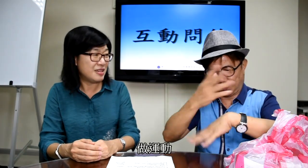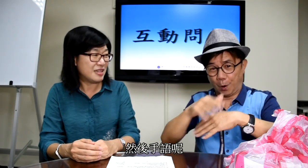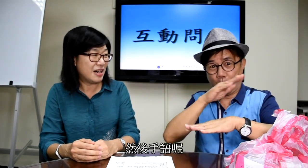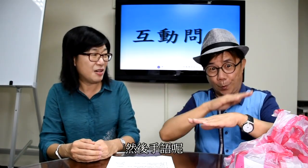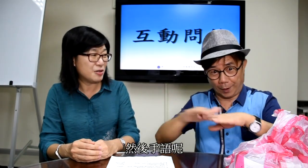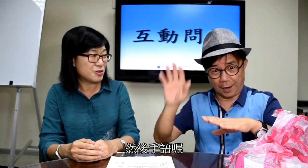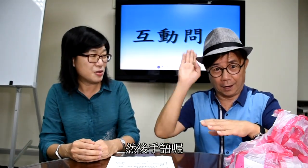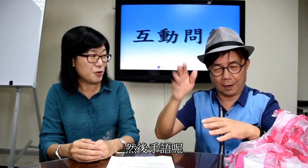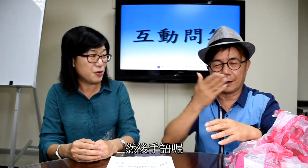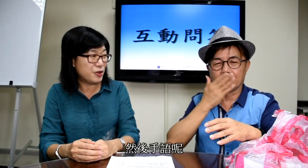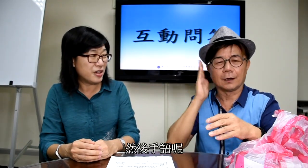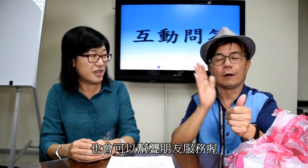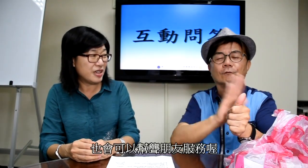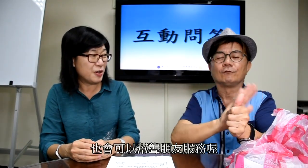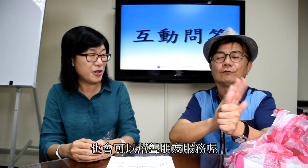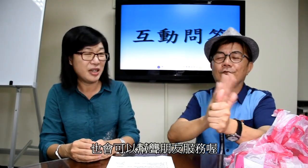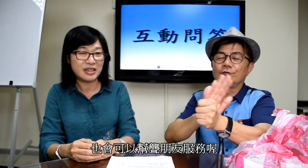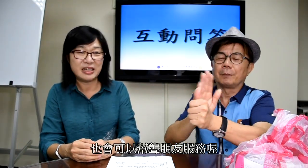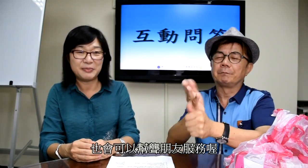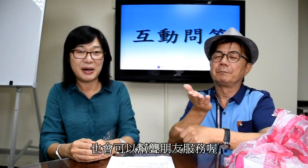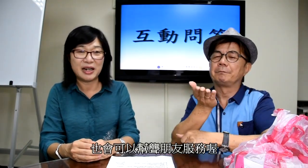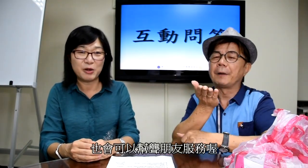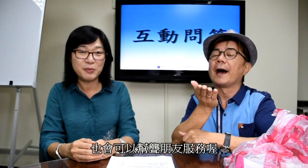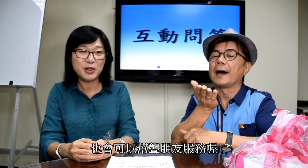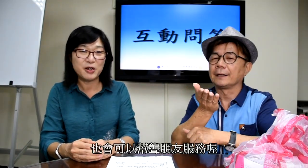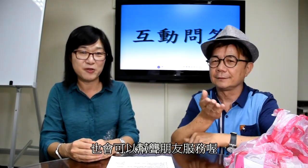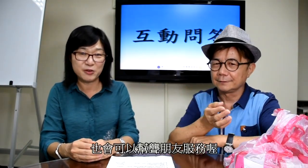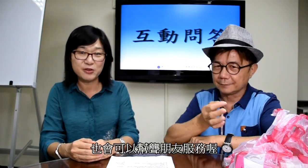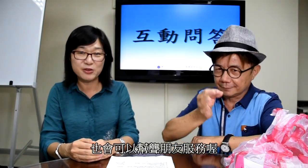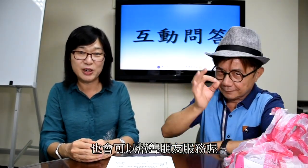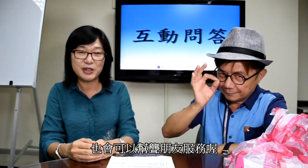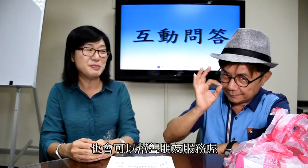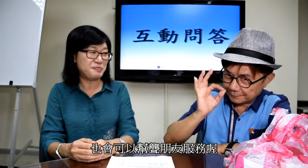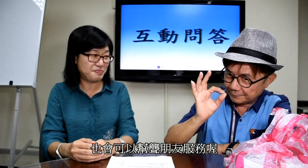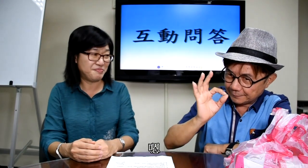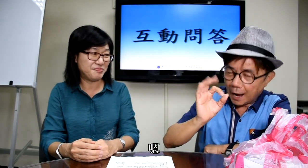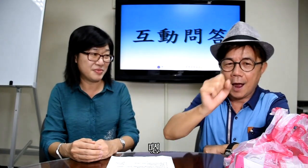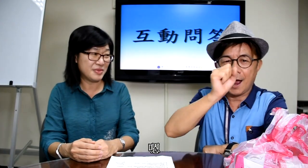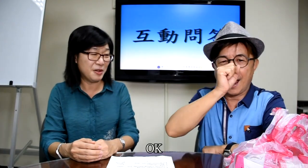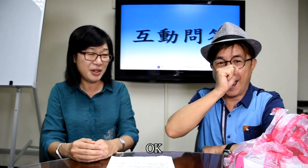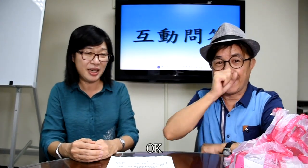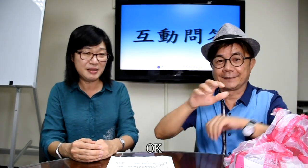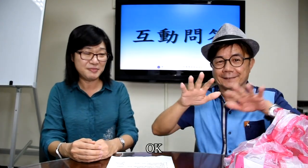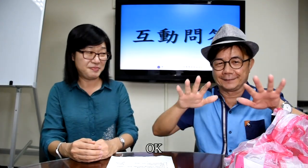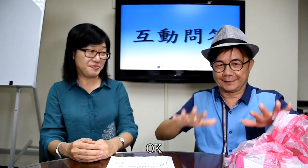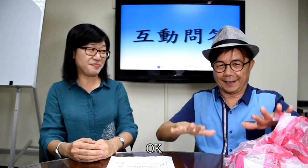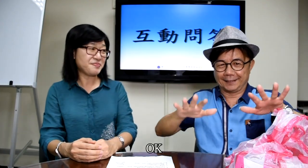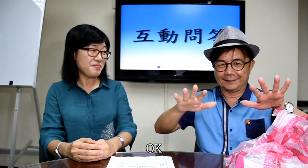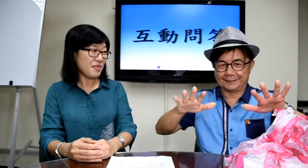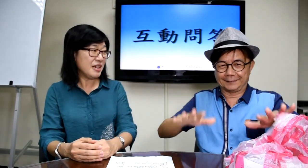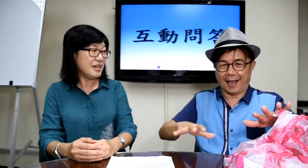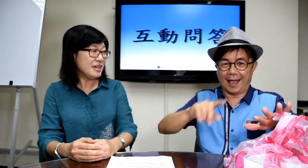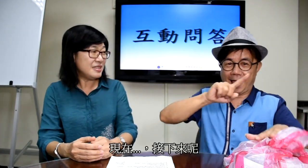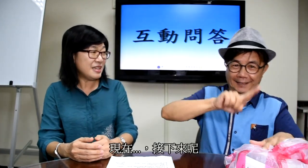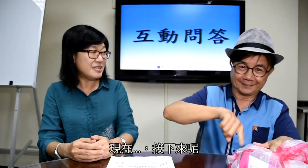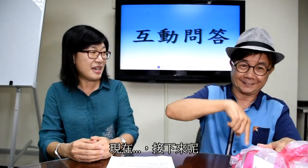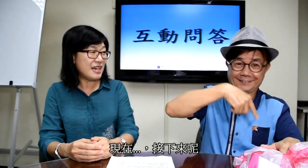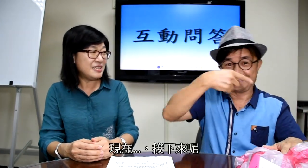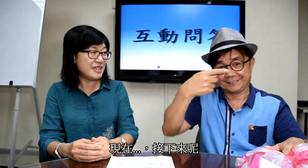然后手语呢也会可以帮龙朋友服务哦。OK， 现在接下